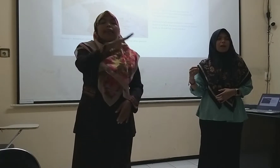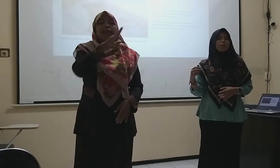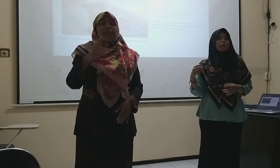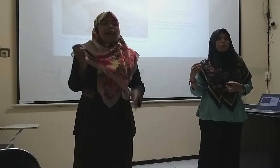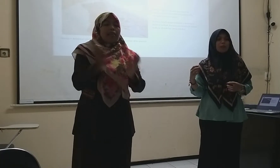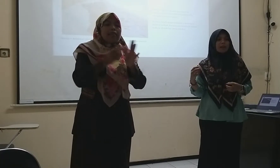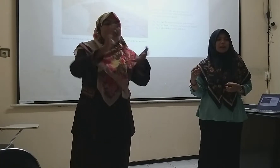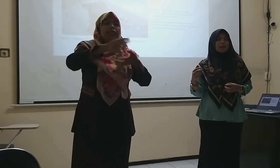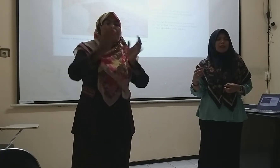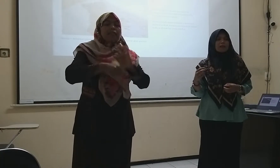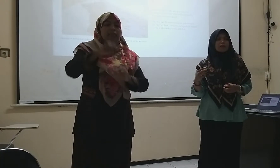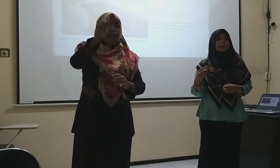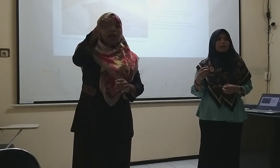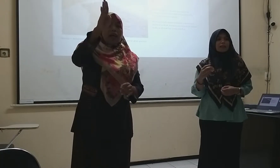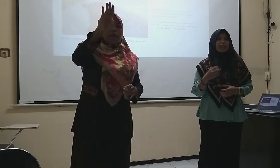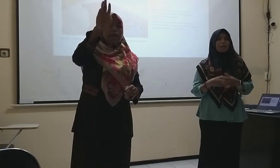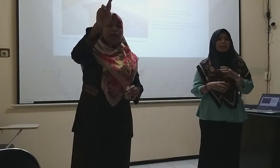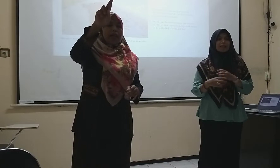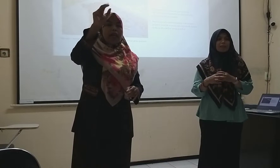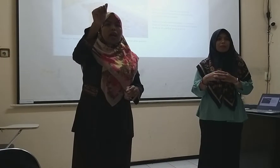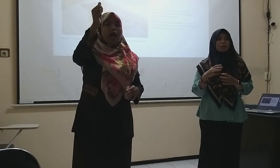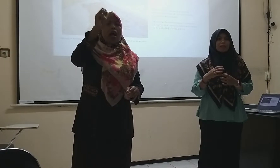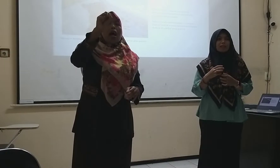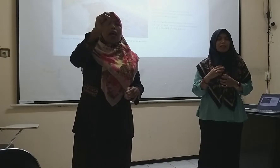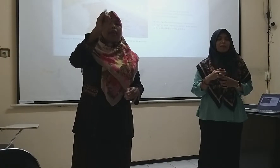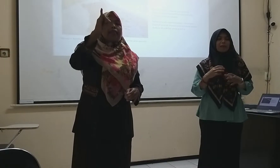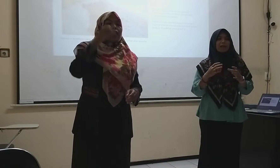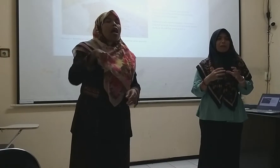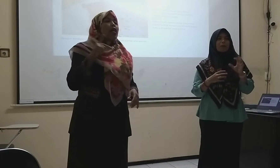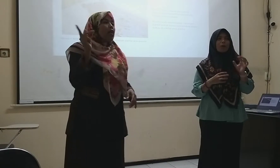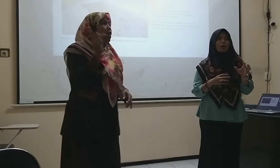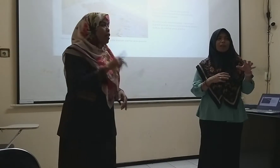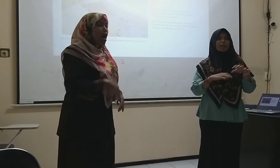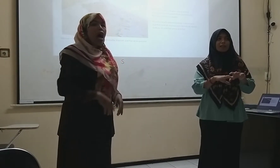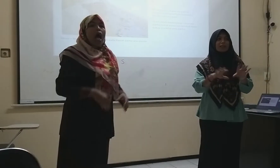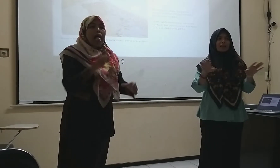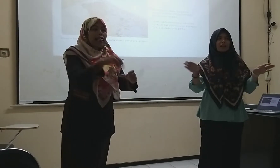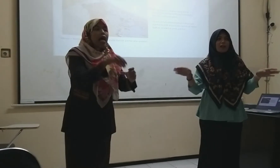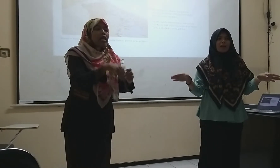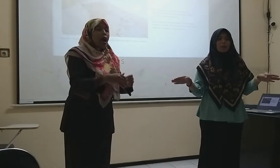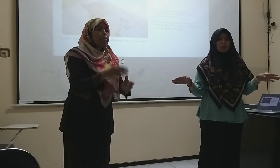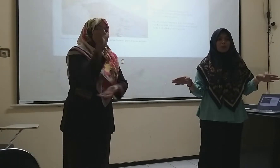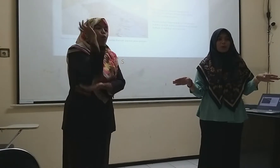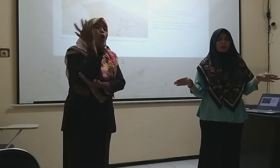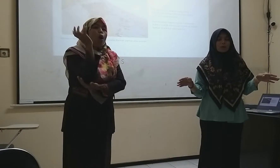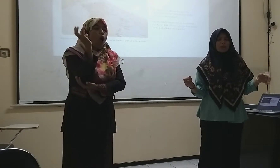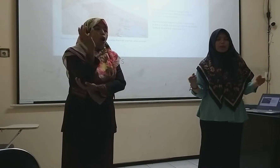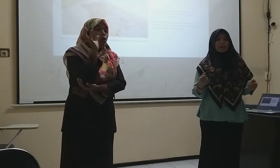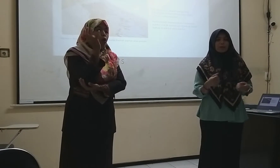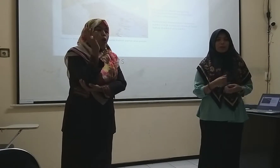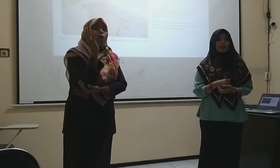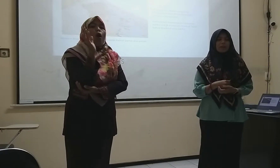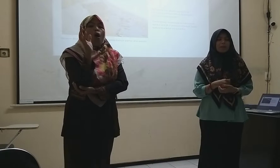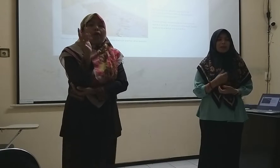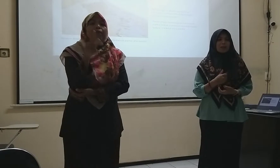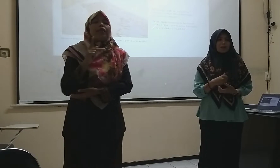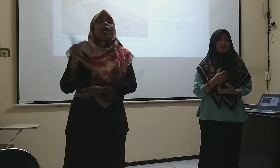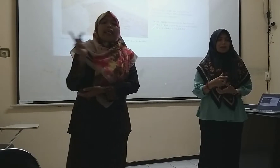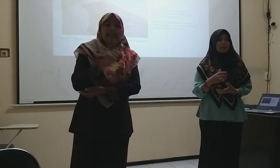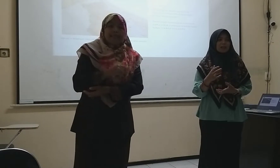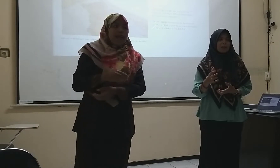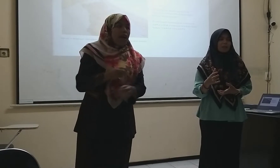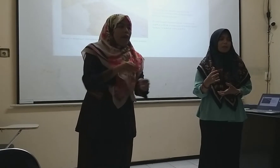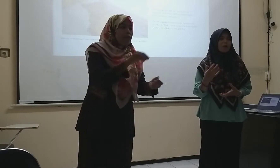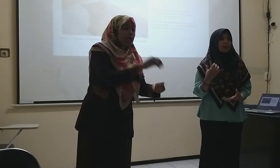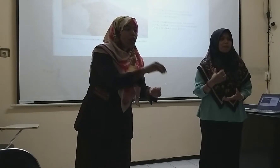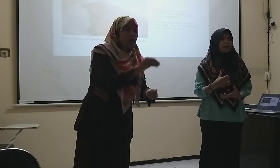kita membuat reklamasi, maksudnya kita menanam pohon di sekitar laut. Kita menanam pohon